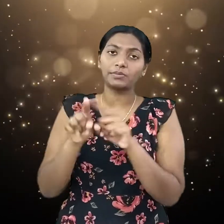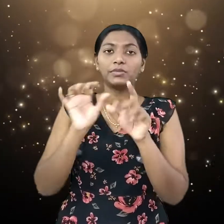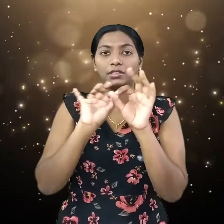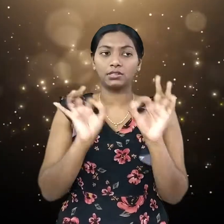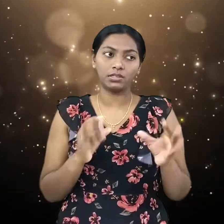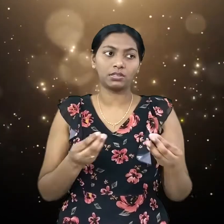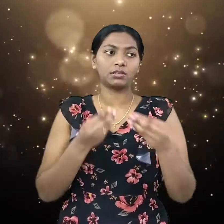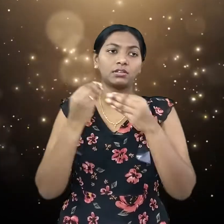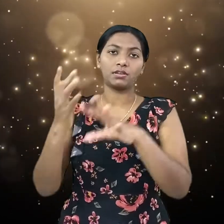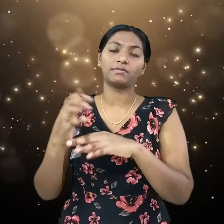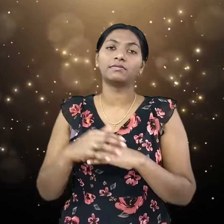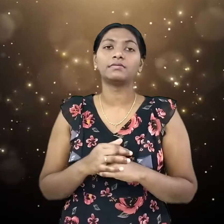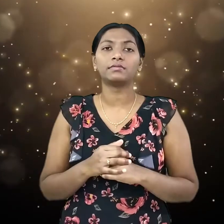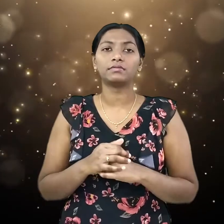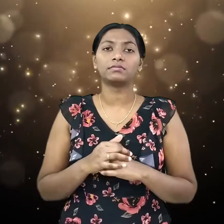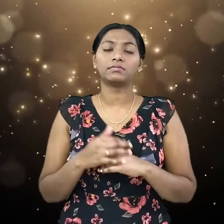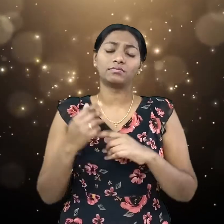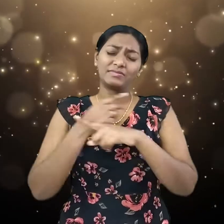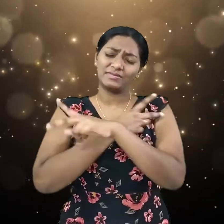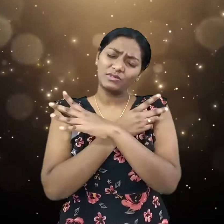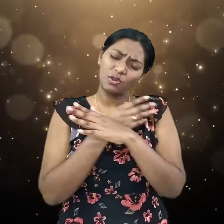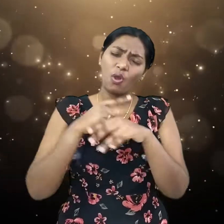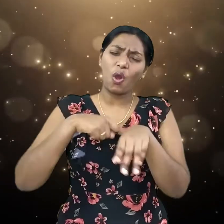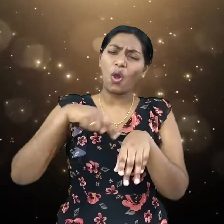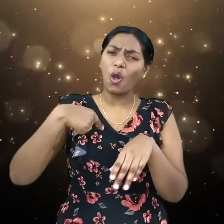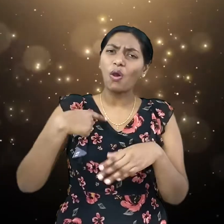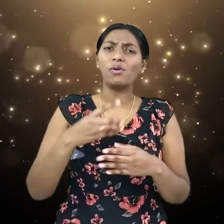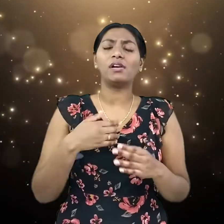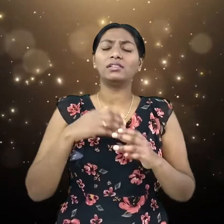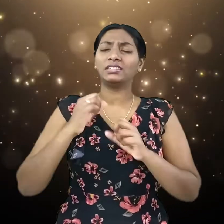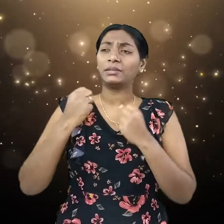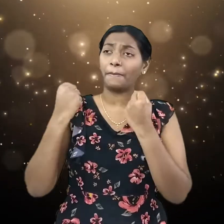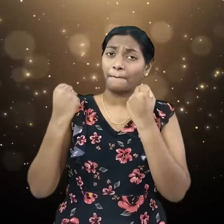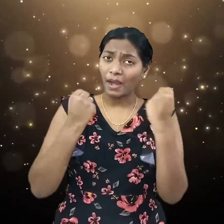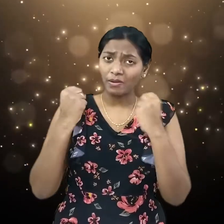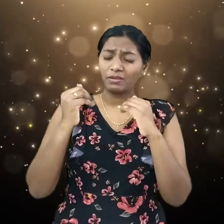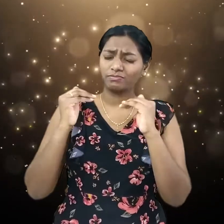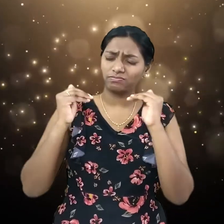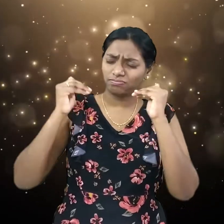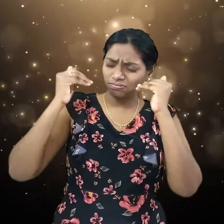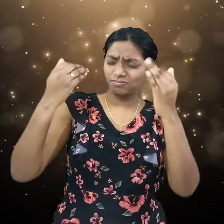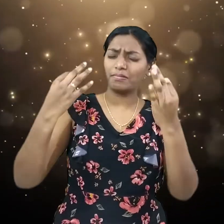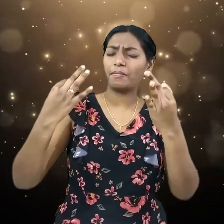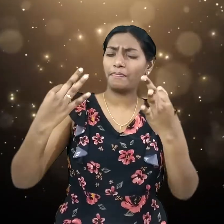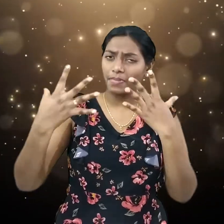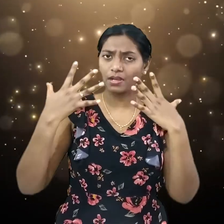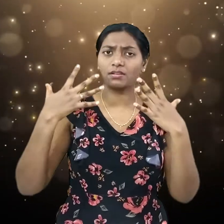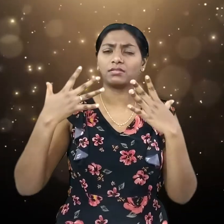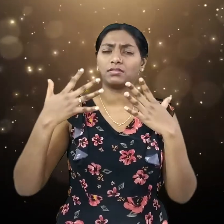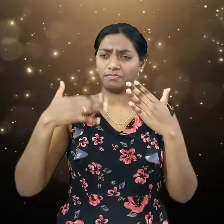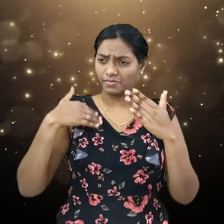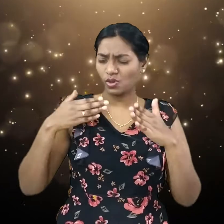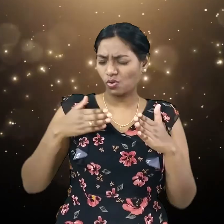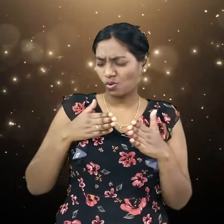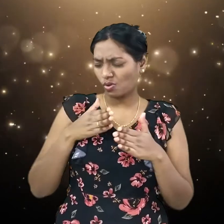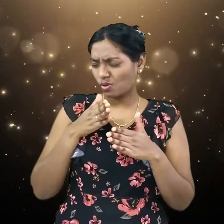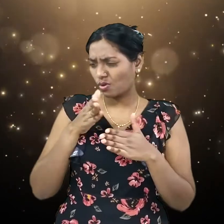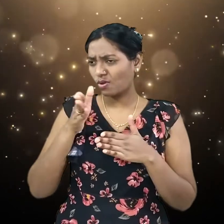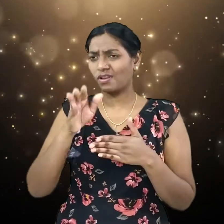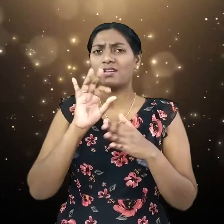हूँ सर्वदा के लिए महानता और श्रेष्ठता के रास्ते